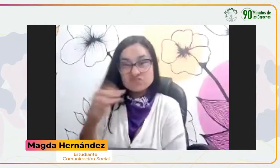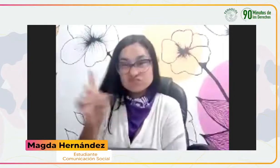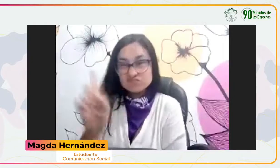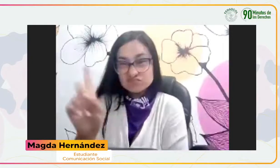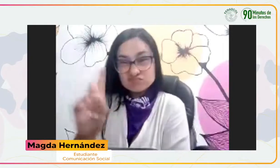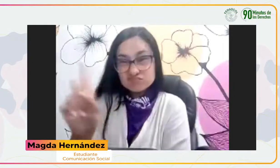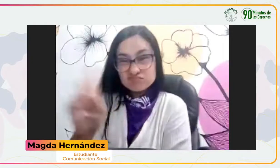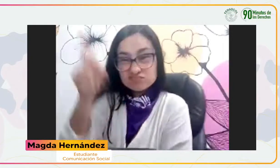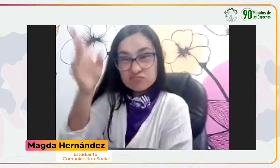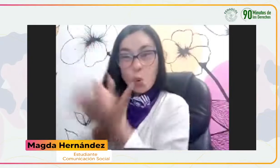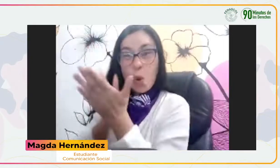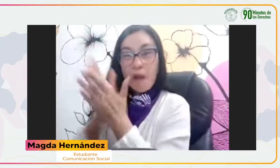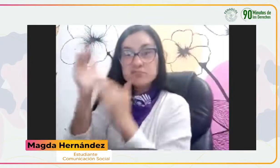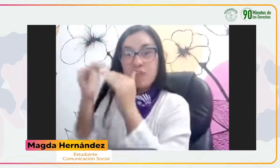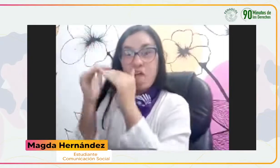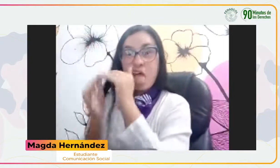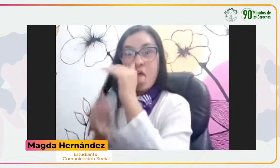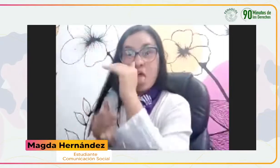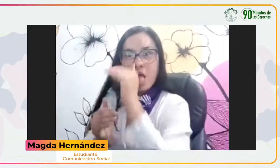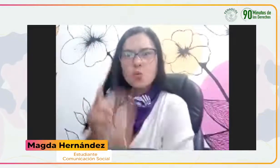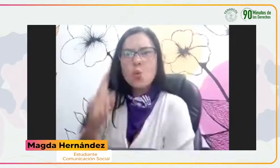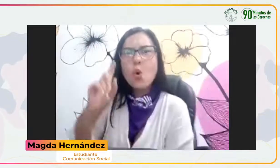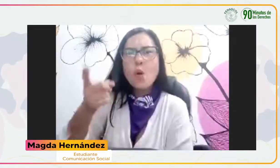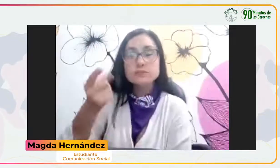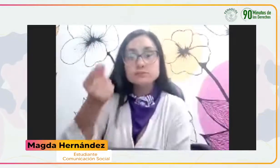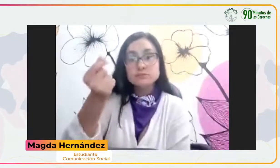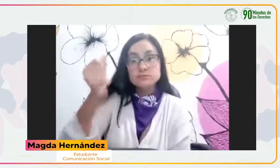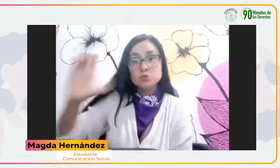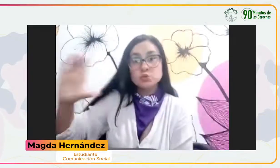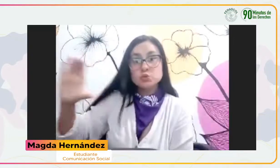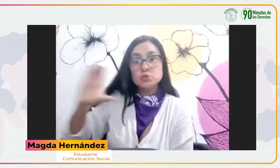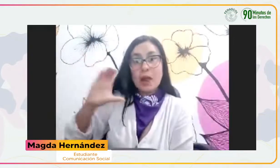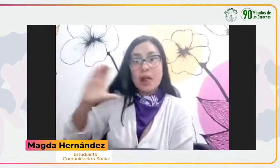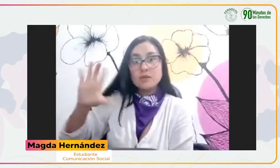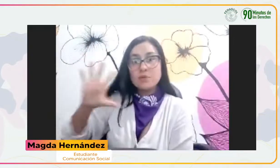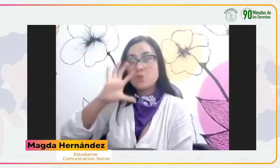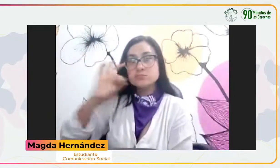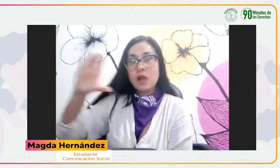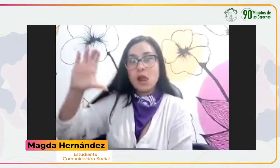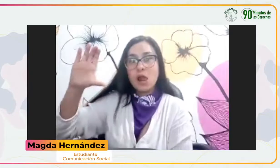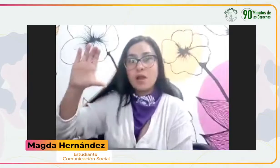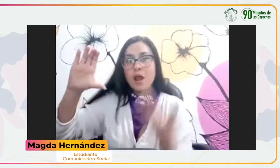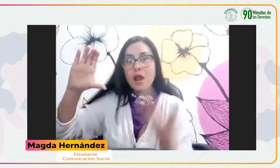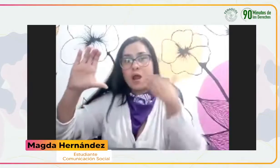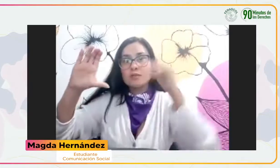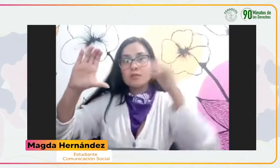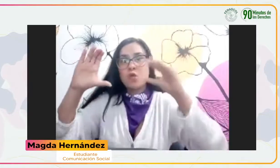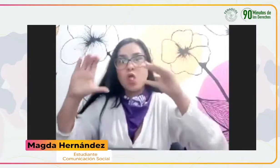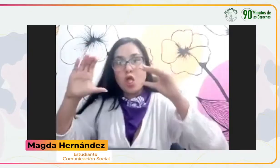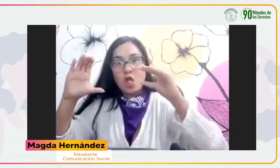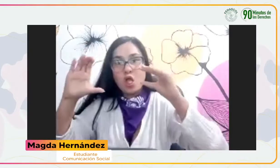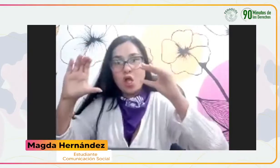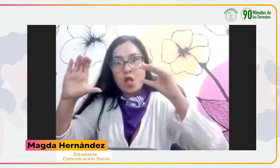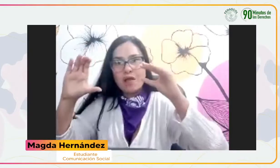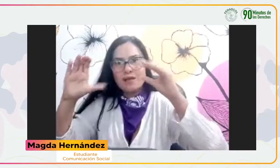las mujeres están en igualdad de condiciones. No sé si ustedes lo ven así, porque, por ejemplo, a